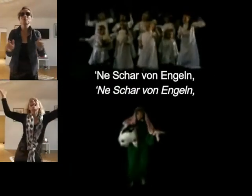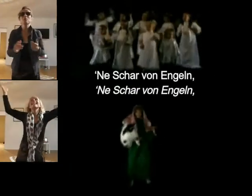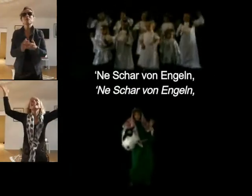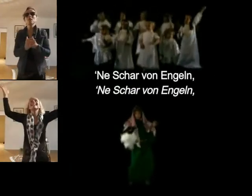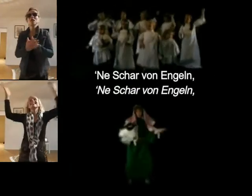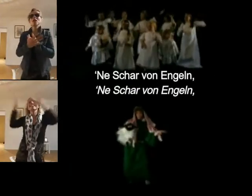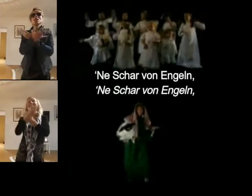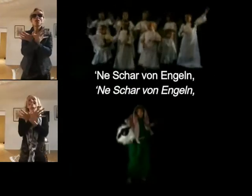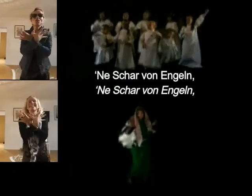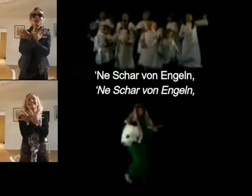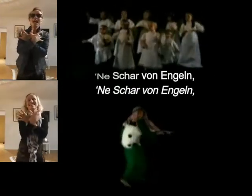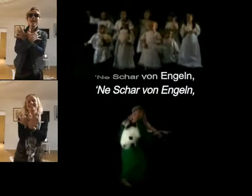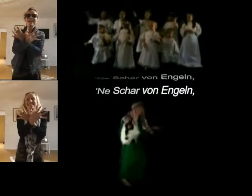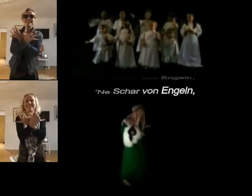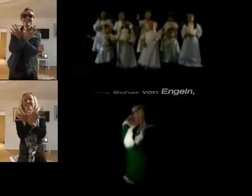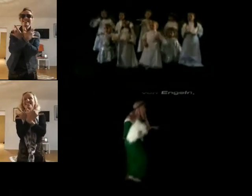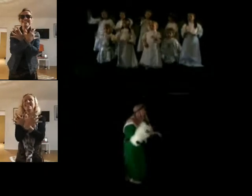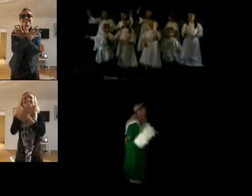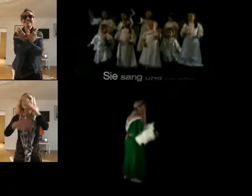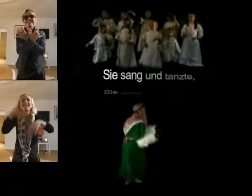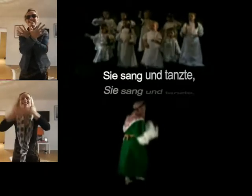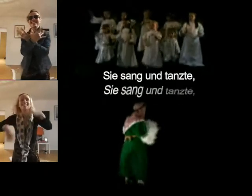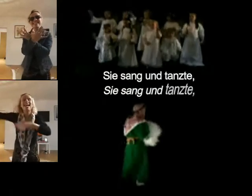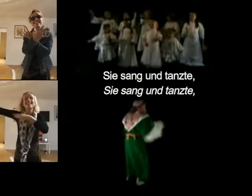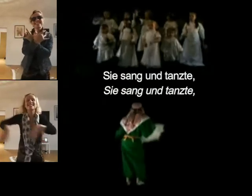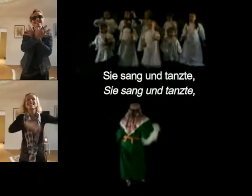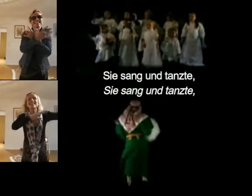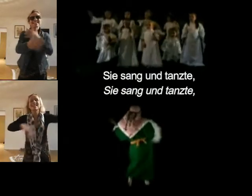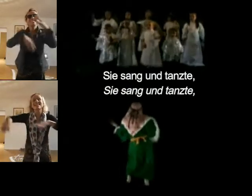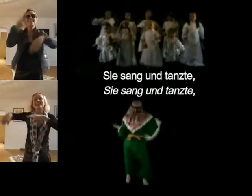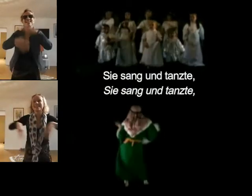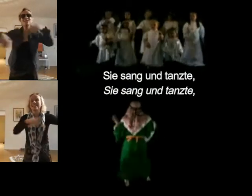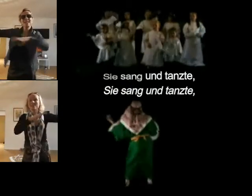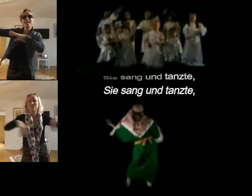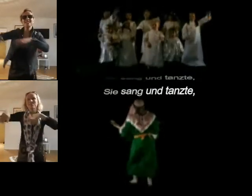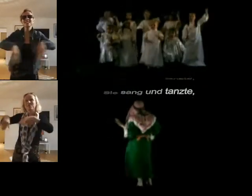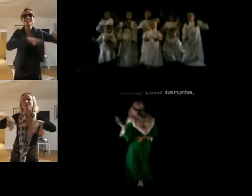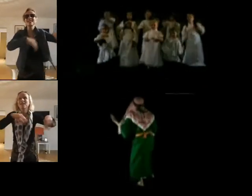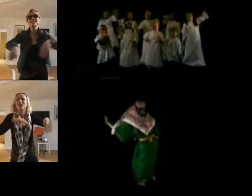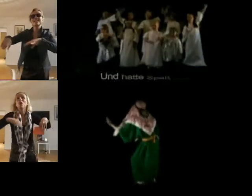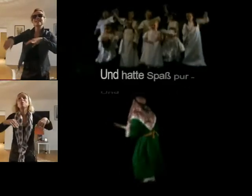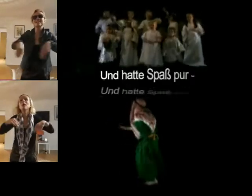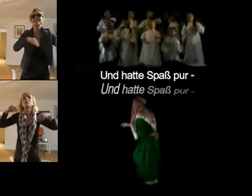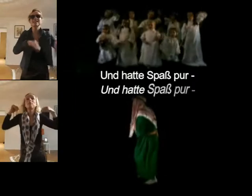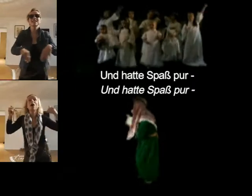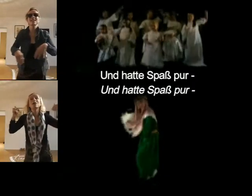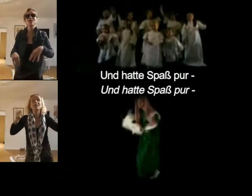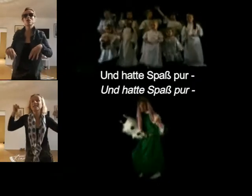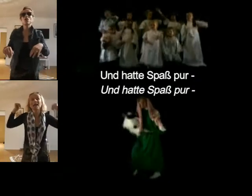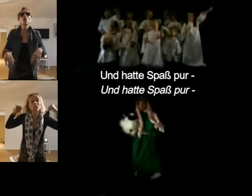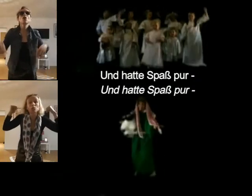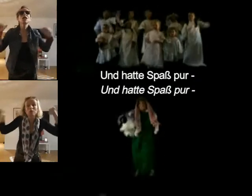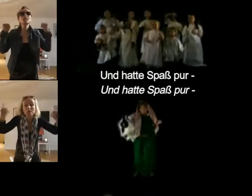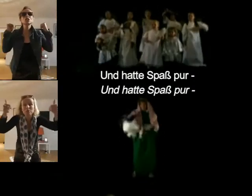Engel, sie sang und tanzte und hatte Spaß